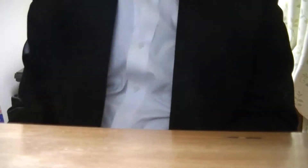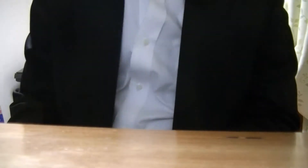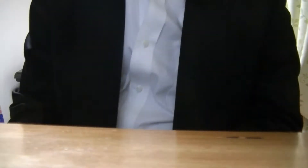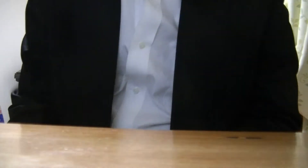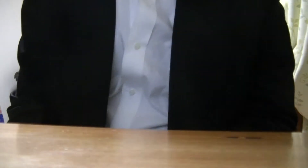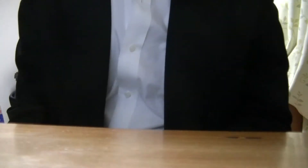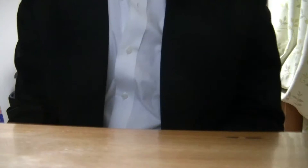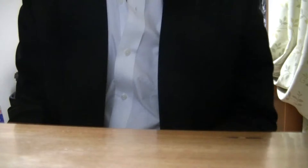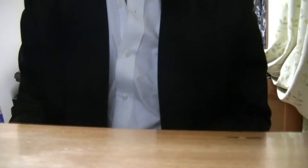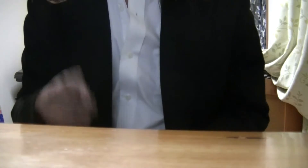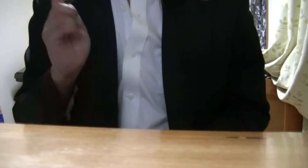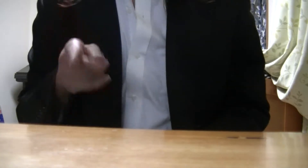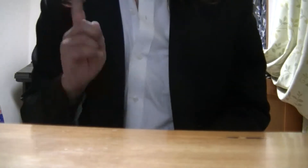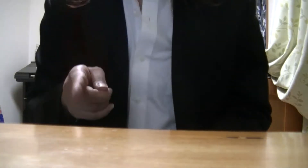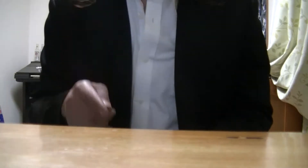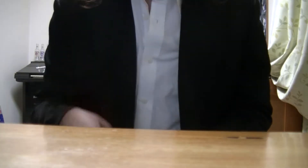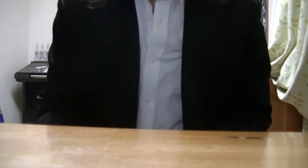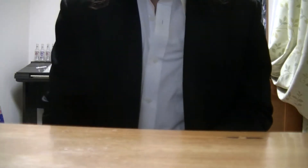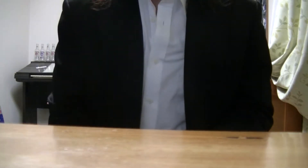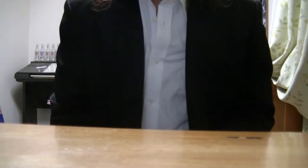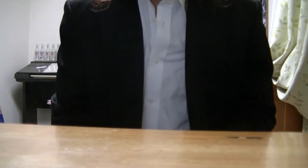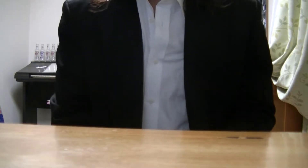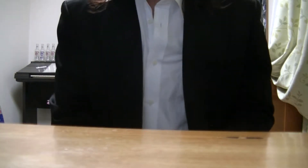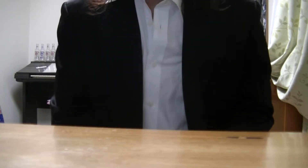玄ちゃんはって聞いた時に、あ、玄さん